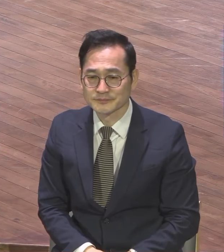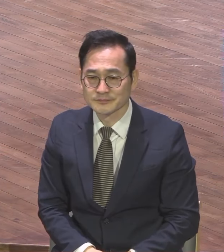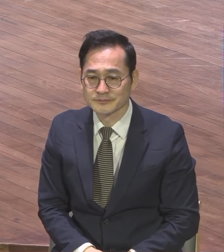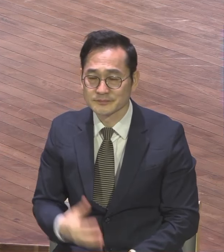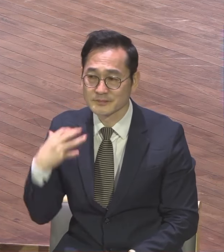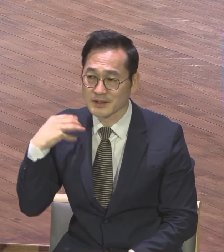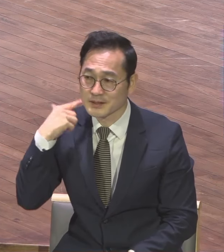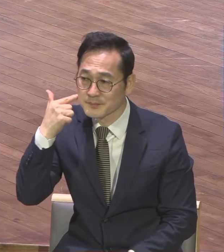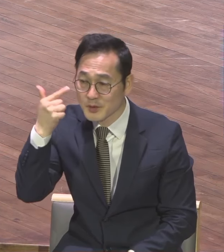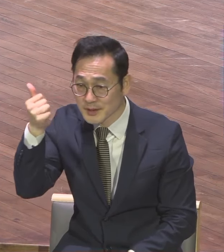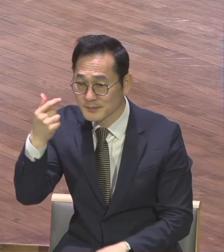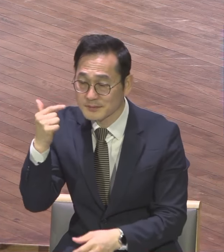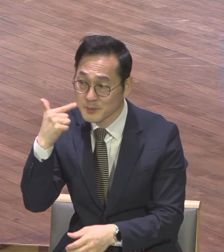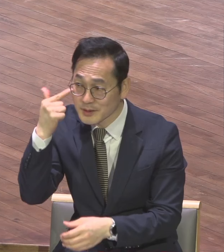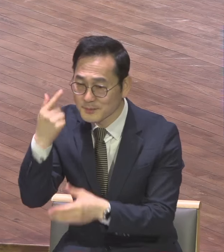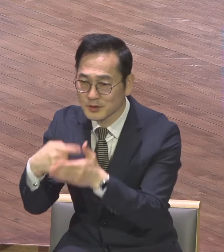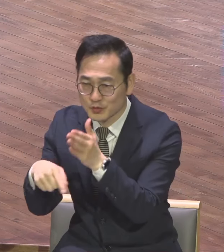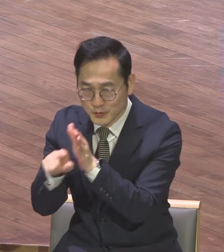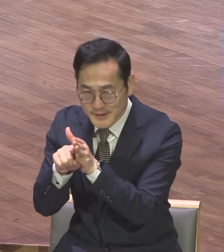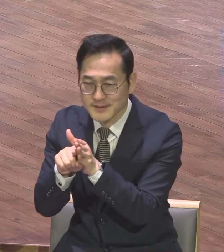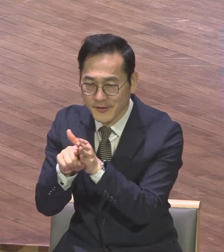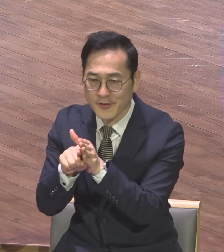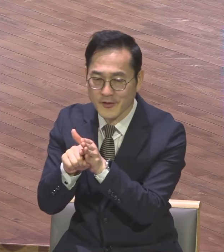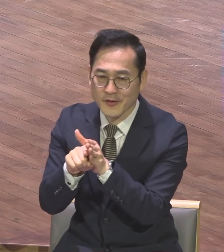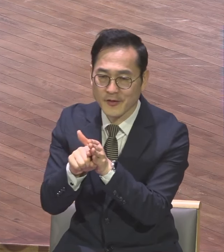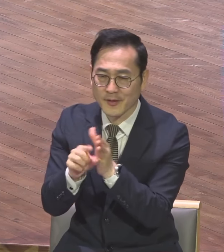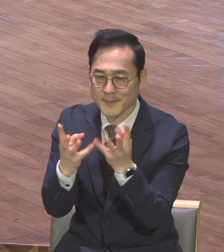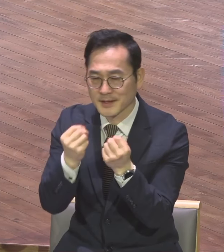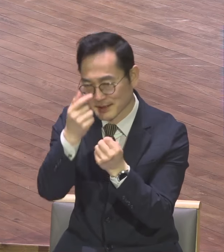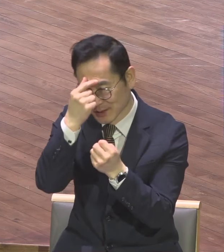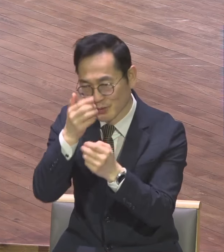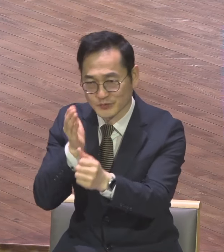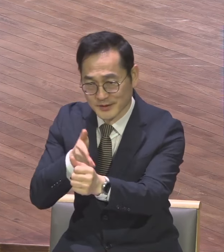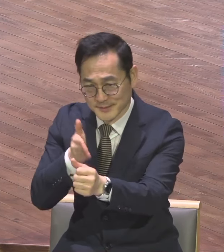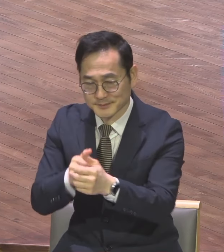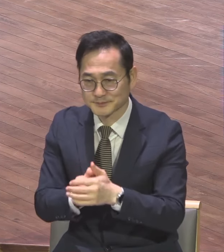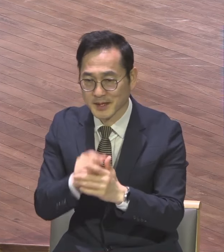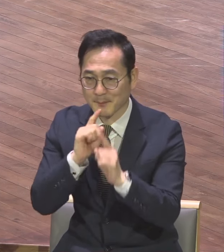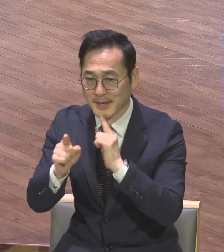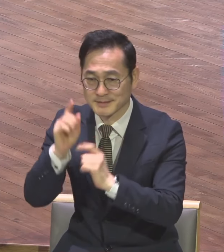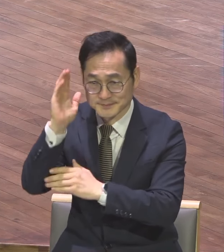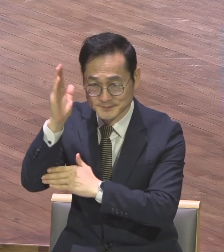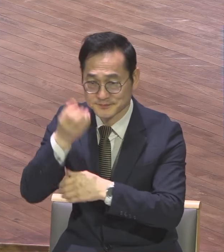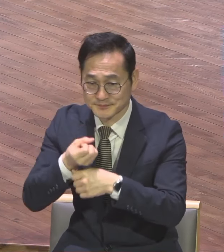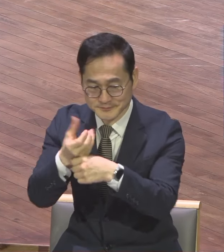놓고 오력으로 충만하시도록 다 함께 기도해 주시기 바랍니다. 말씀 듣겠습니다.